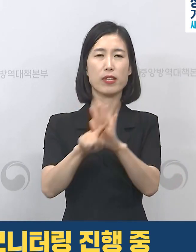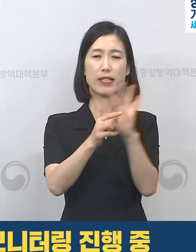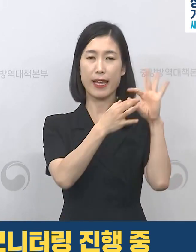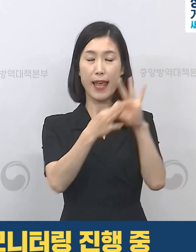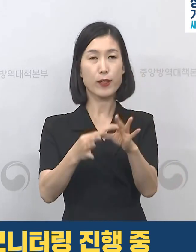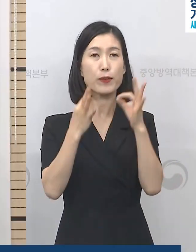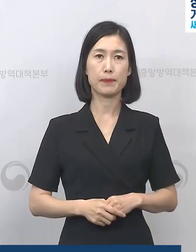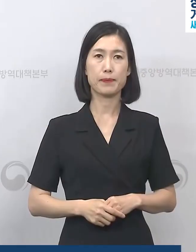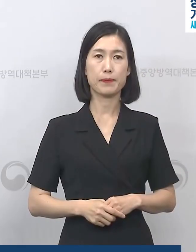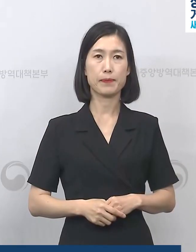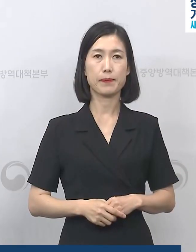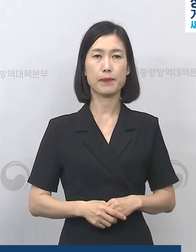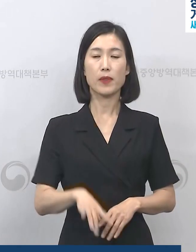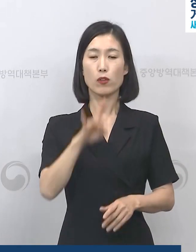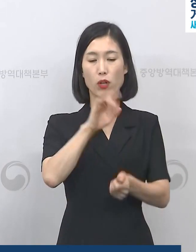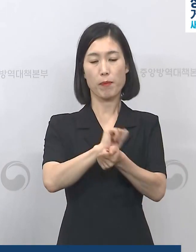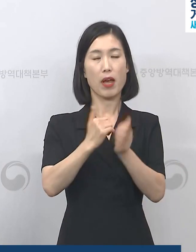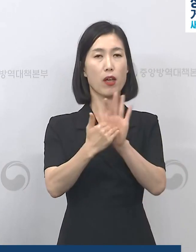지속하고 있습니다.